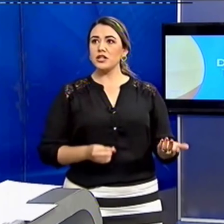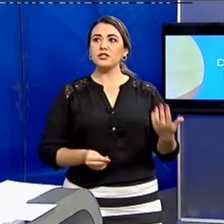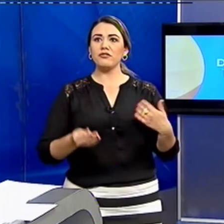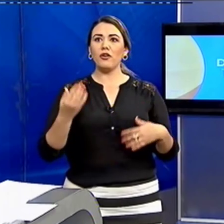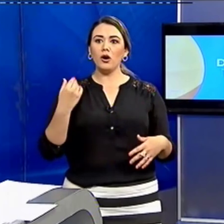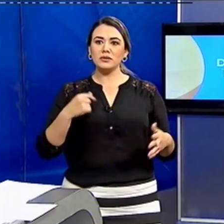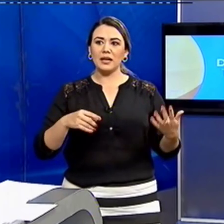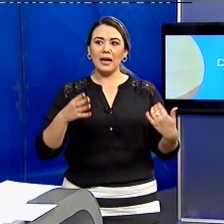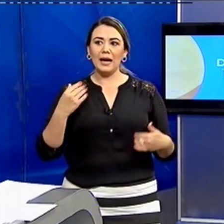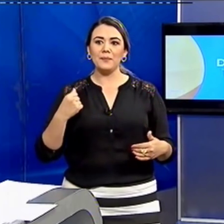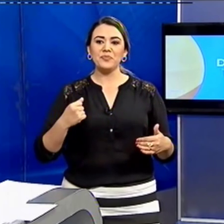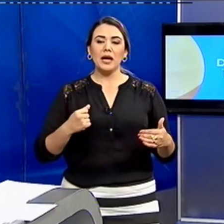gente volta lá